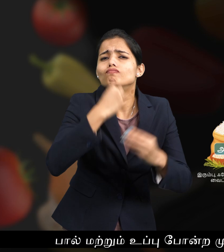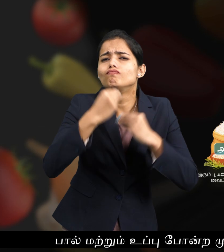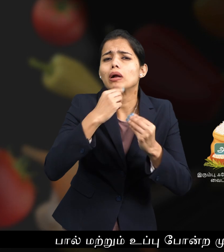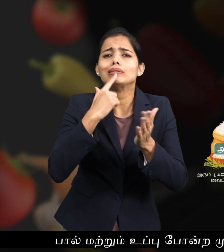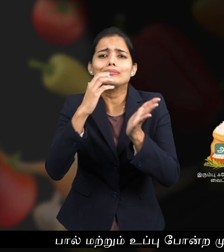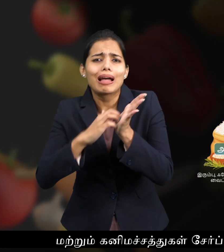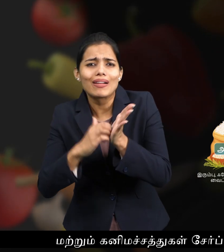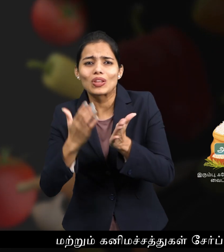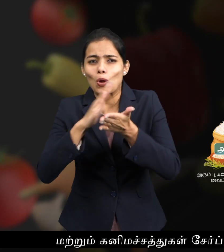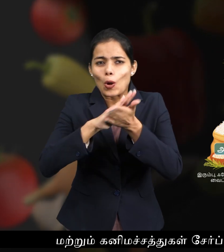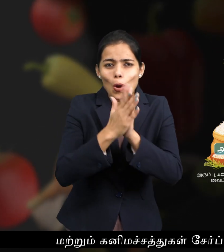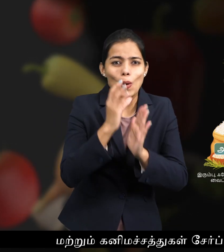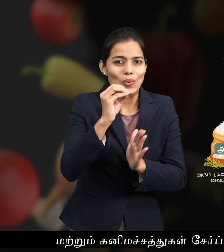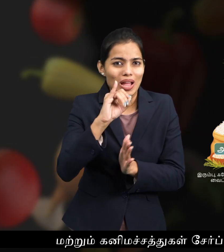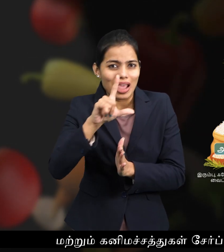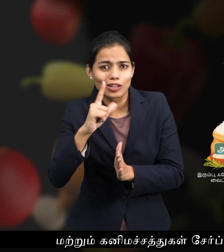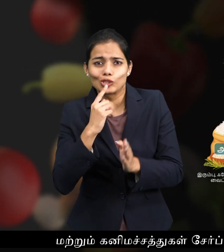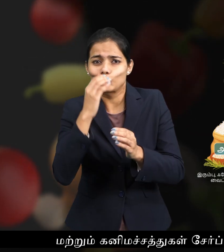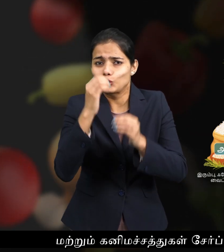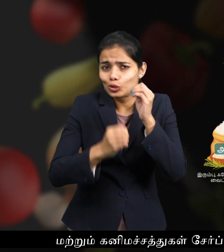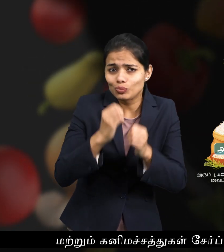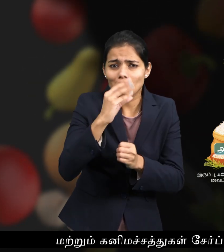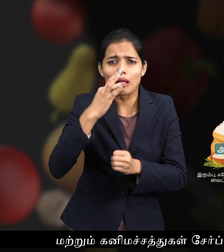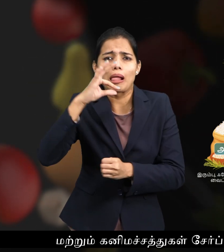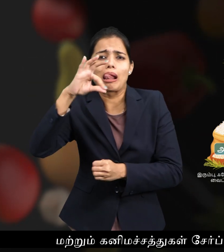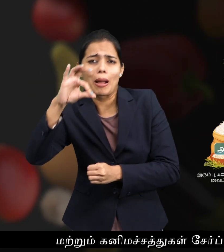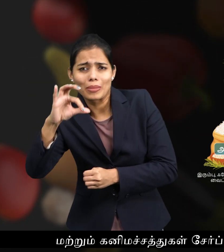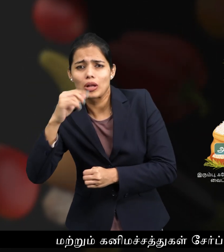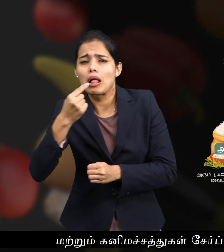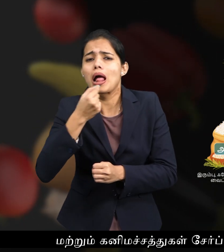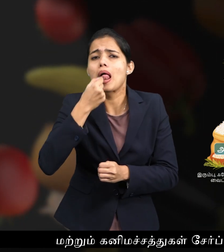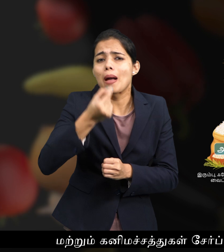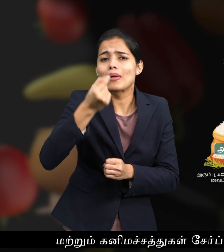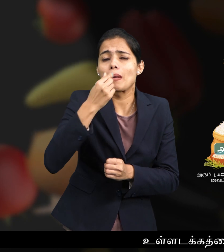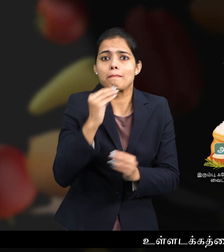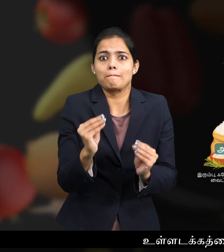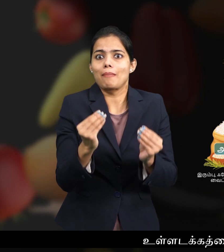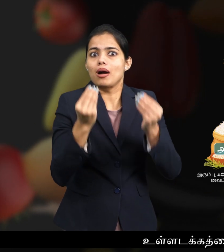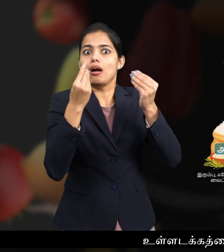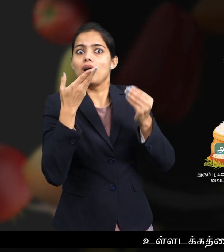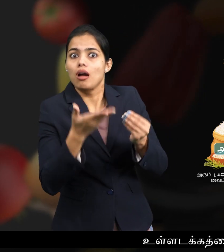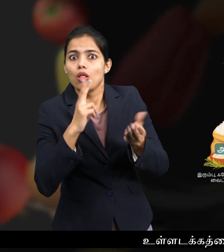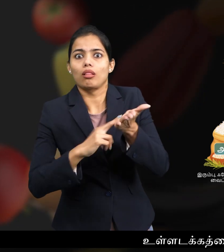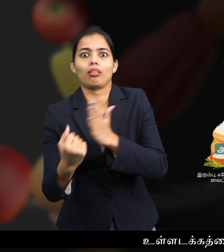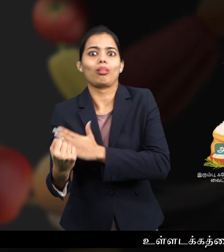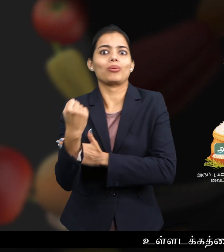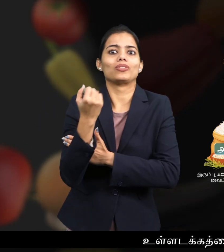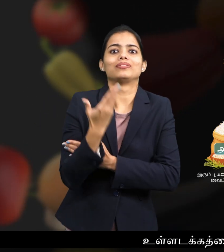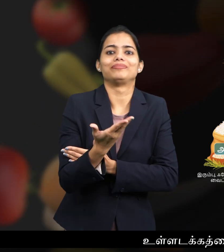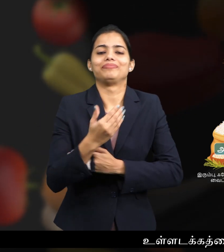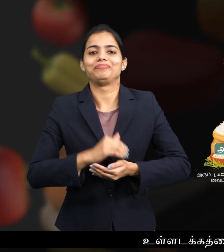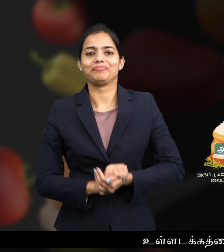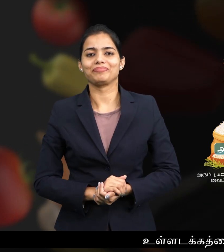உணவுகளில் உயிர்ச்சத்துக்கள் மற்றும் கனிமச்சத்துக்கள் சேர்ப்பதன் மூலம் அவற்றின் ஊட்டச்சத்து உள்ளடக்கத்தை மேம்படுத்துகிறது.